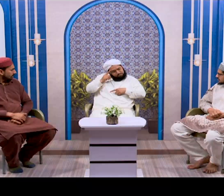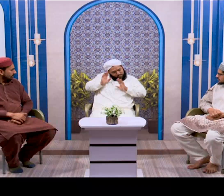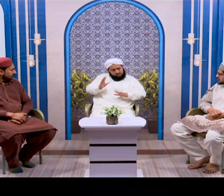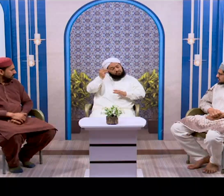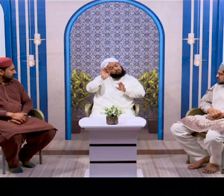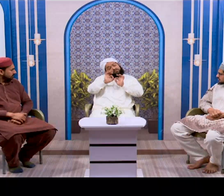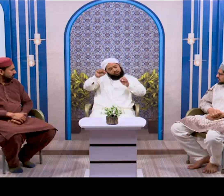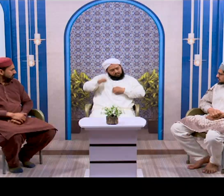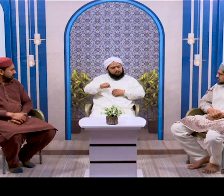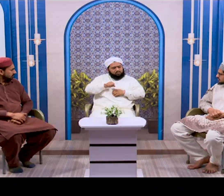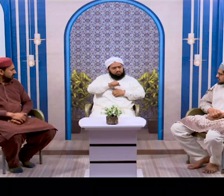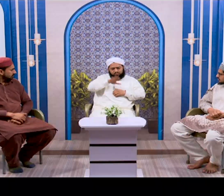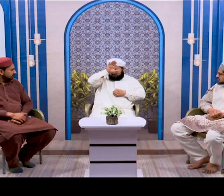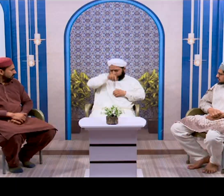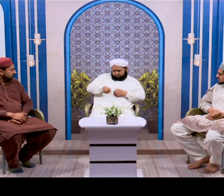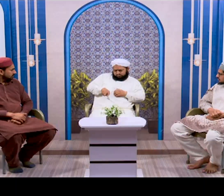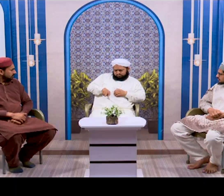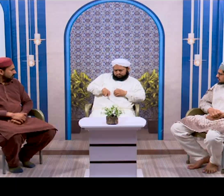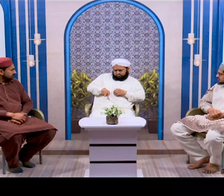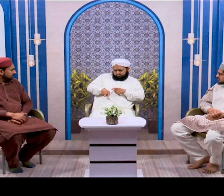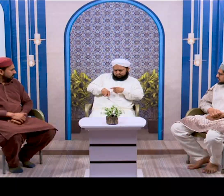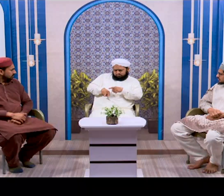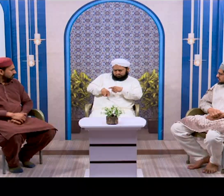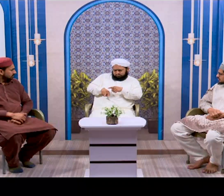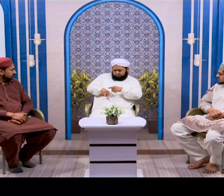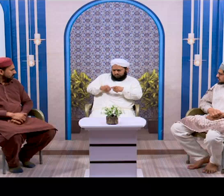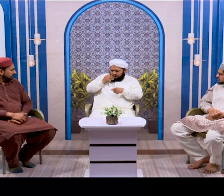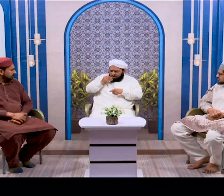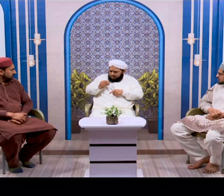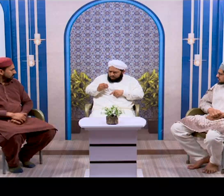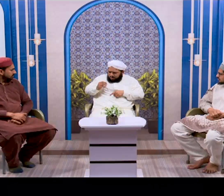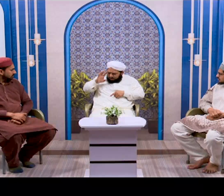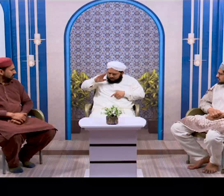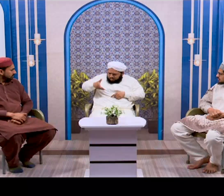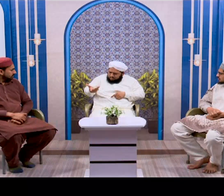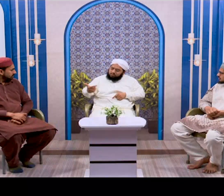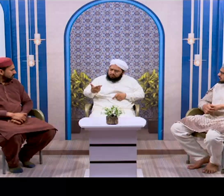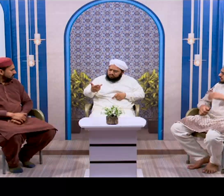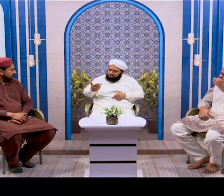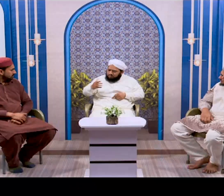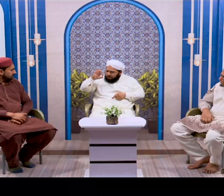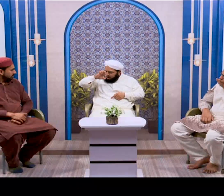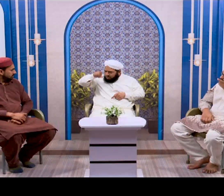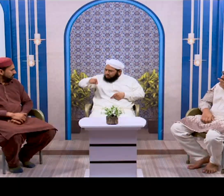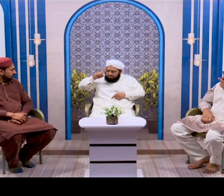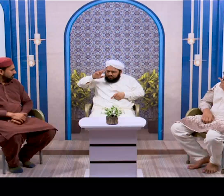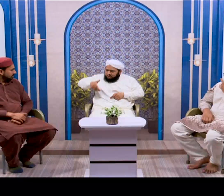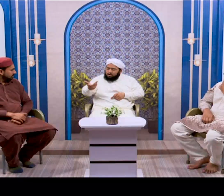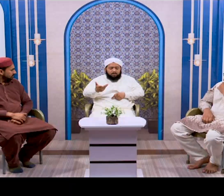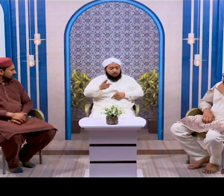ہوں۔ بادشاہ نے پادری پر ایک ترچھی نگاہ ڈالی اور حیرانی سے پوچھا، تم اس بارے میں کیا جانتے ہو؟ پادری